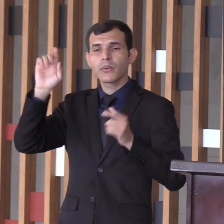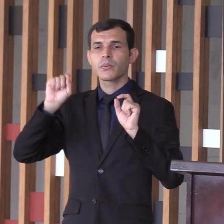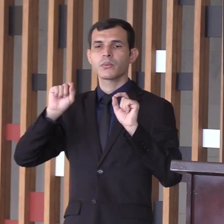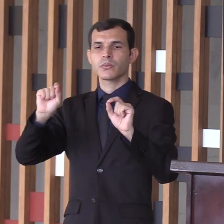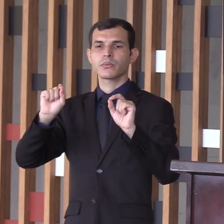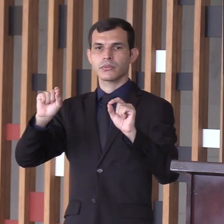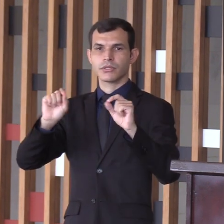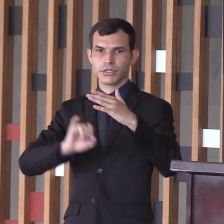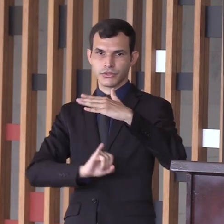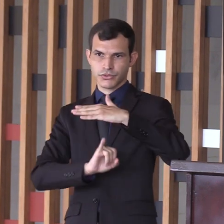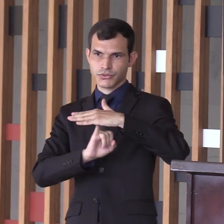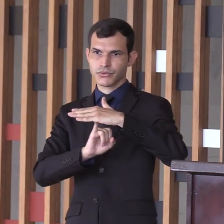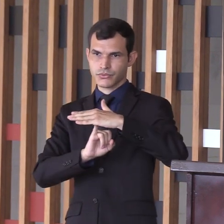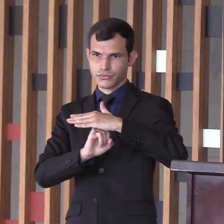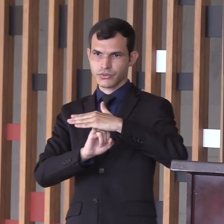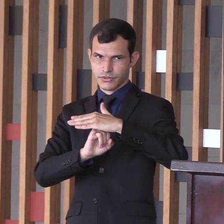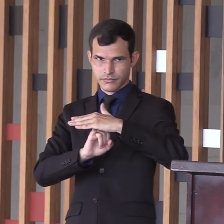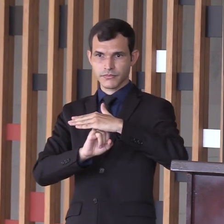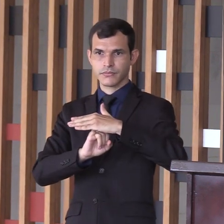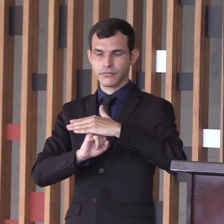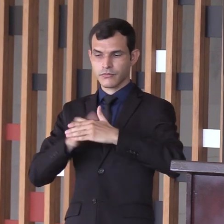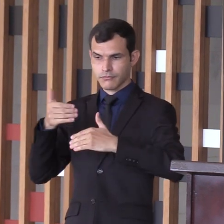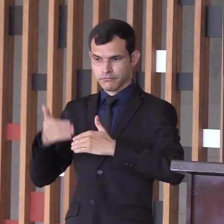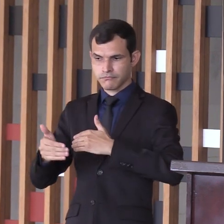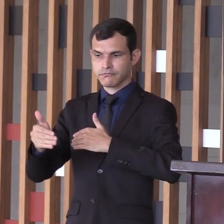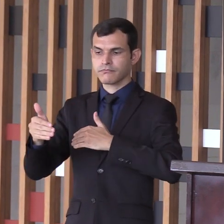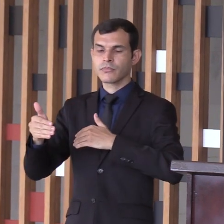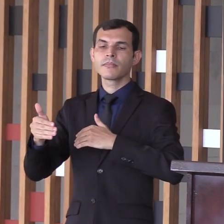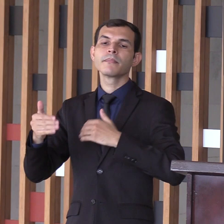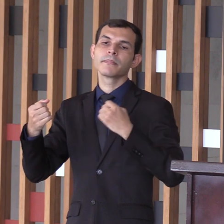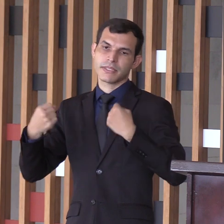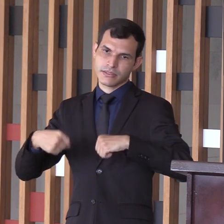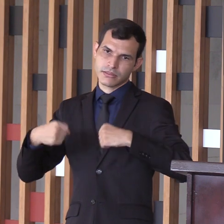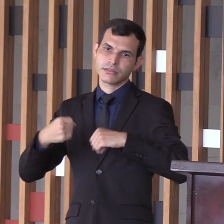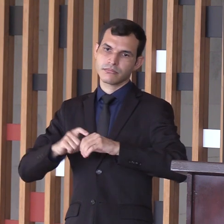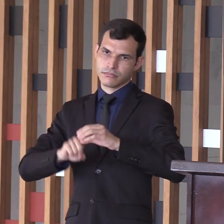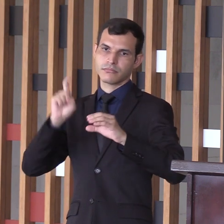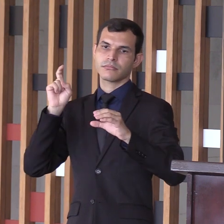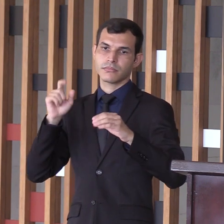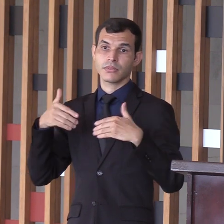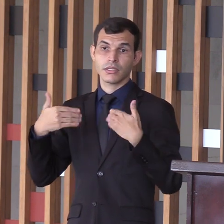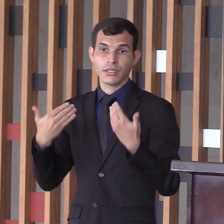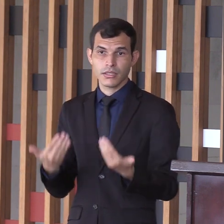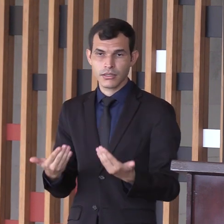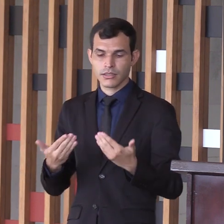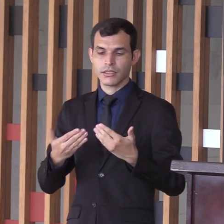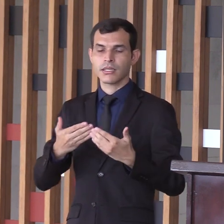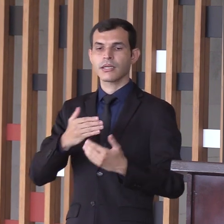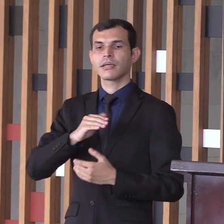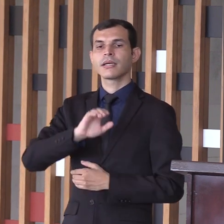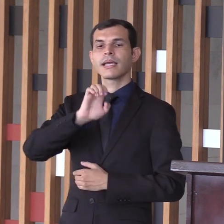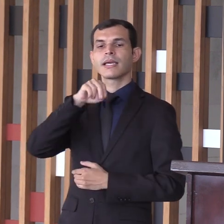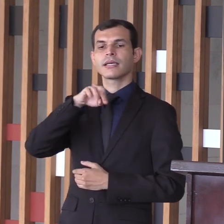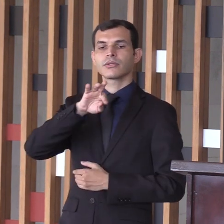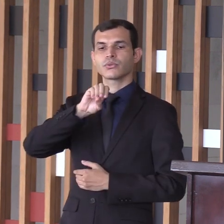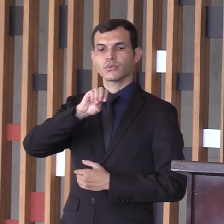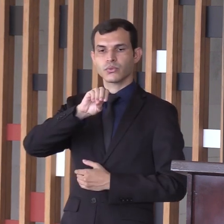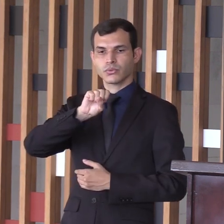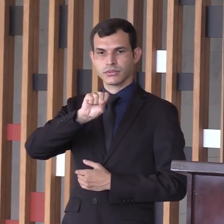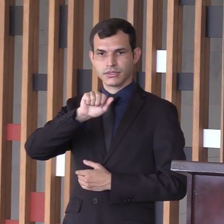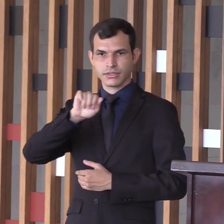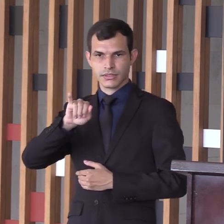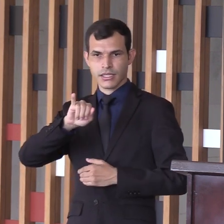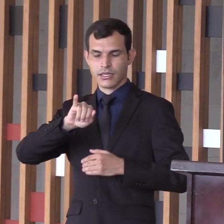filie é exatamente a independência. Então, as instituições que compõem a INTOSAI